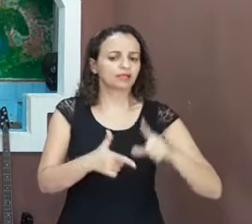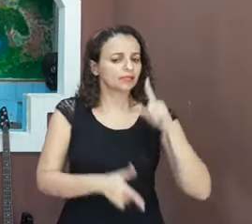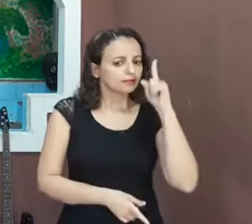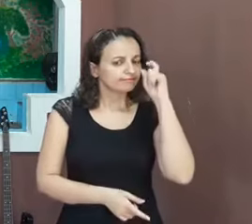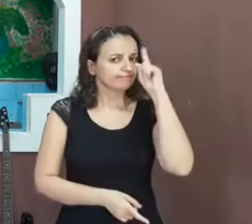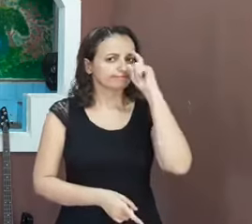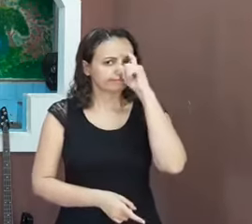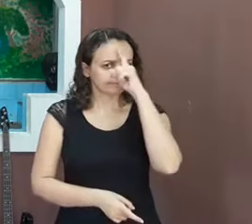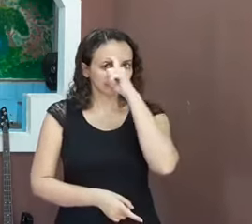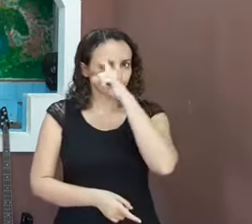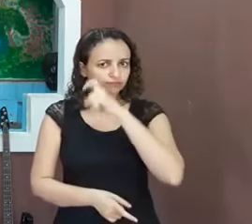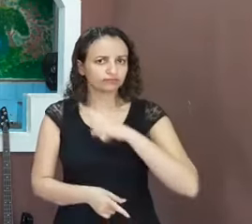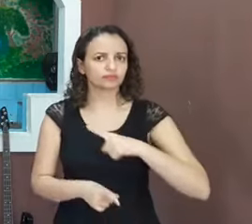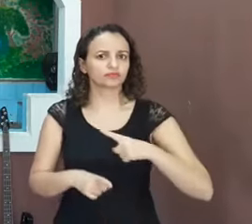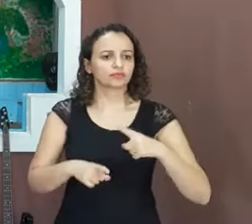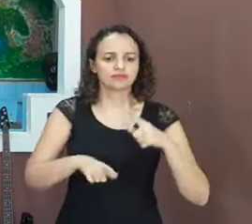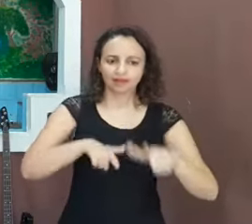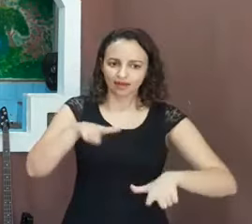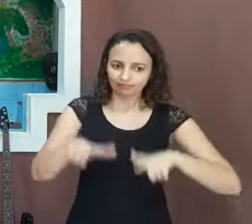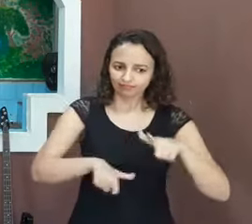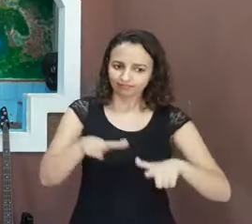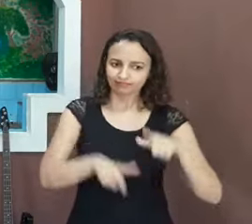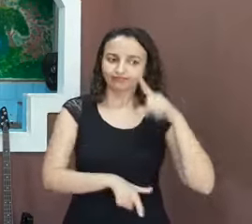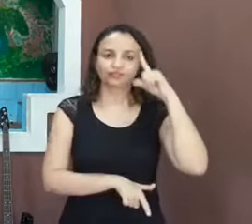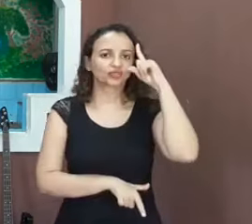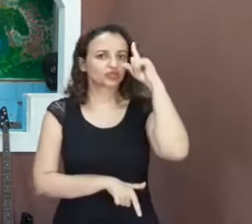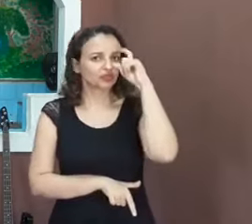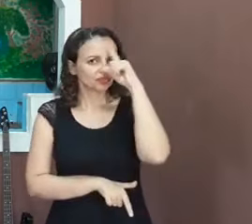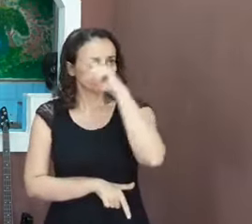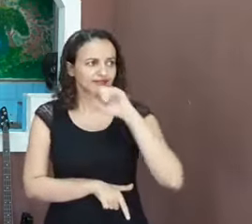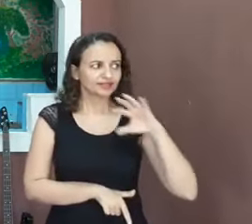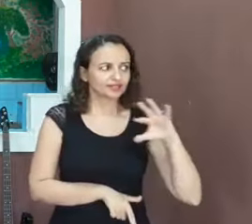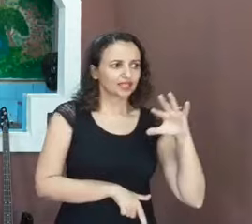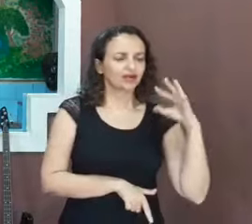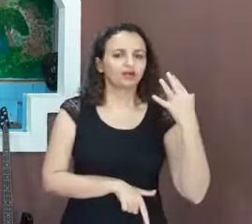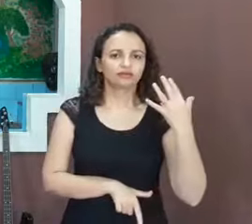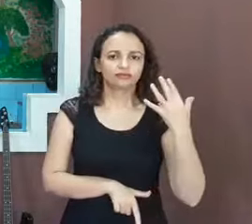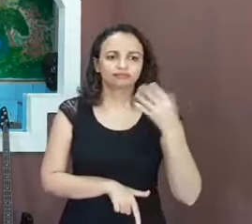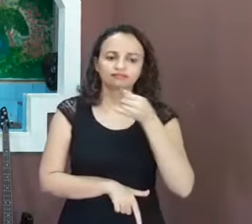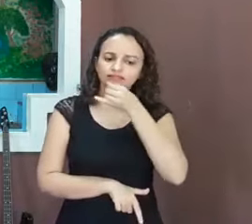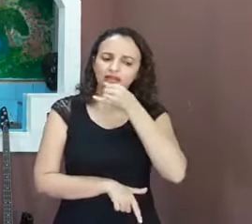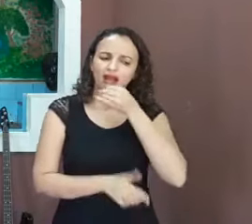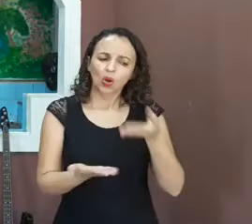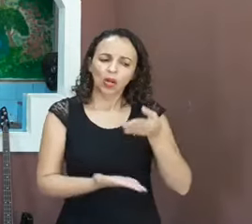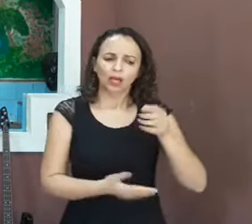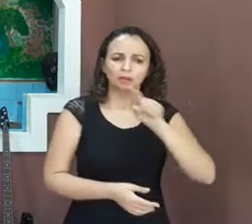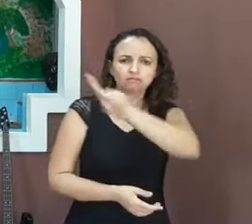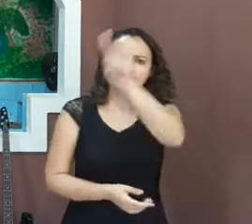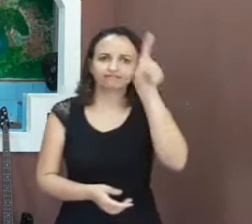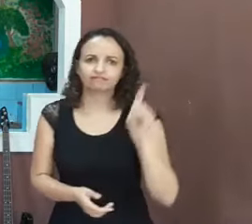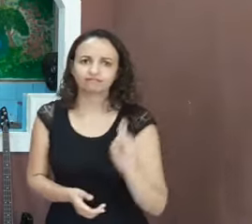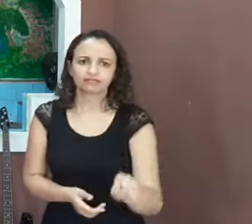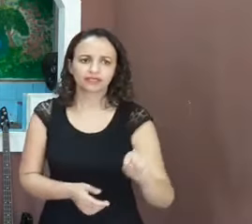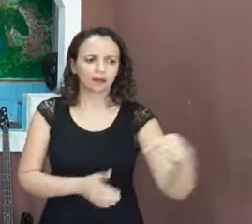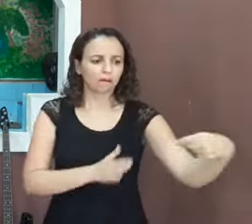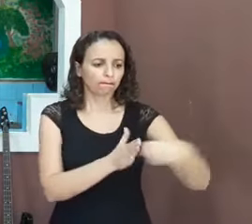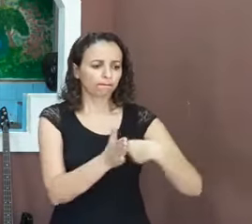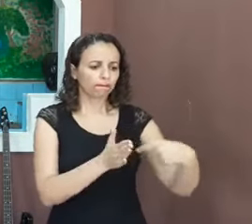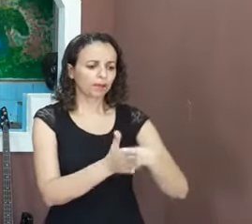séria na questão do trabalho. A grande pergunta que às vezes nós devemos fazer é: qual a